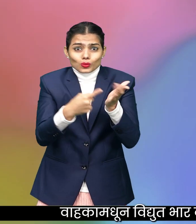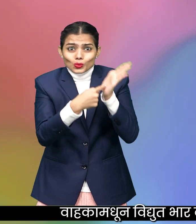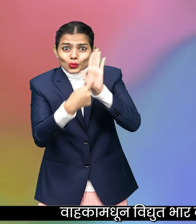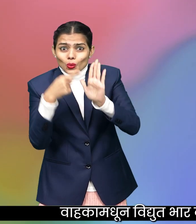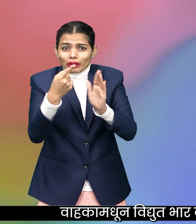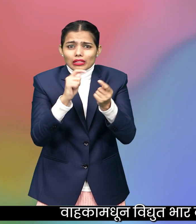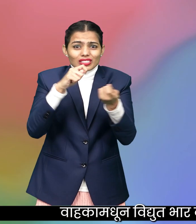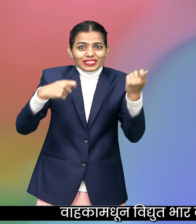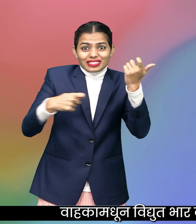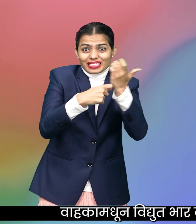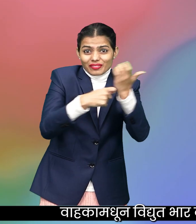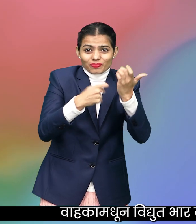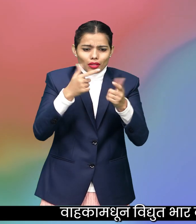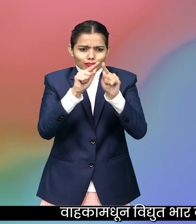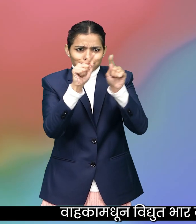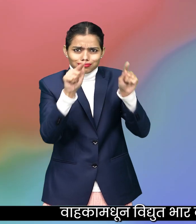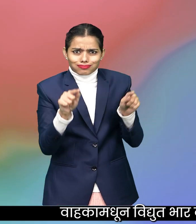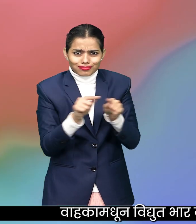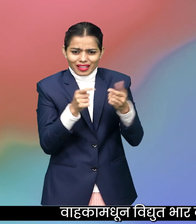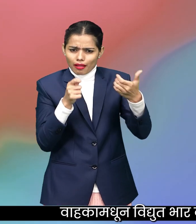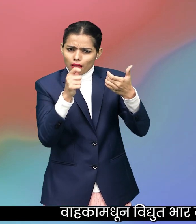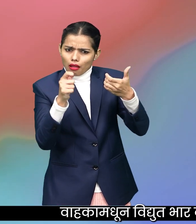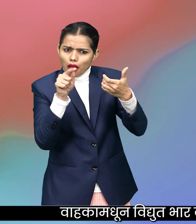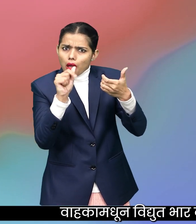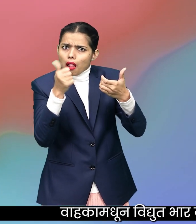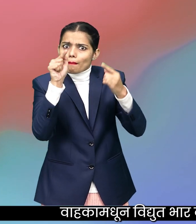दर म्हणजे विद्युत प्रवाह होय.